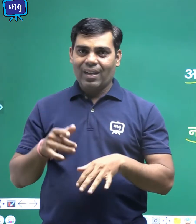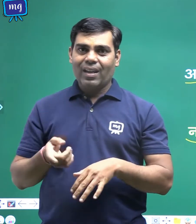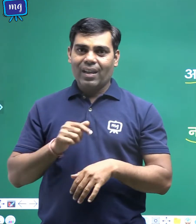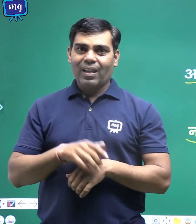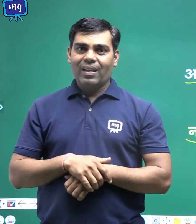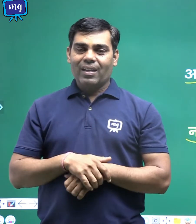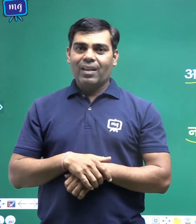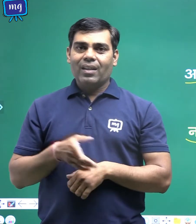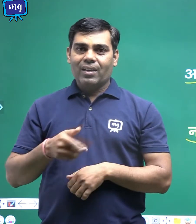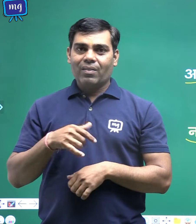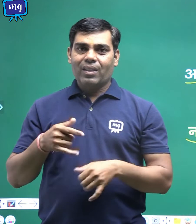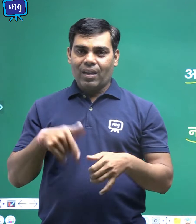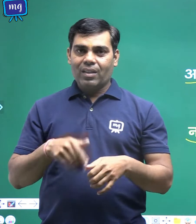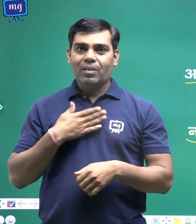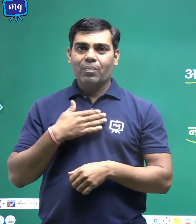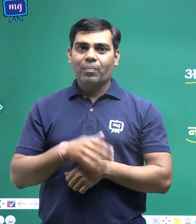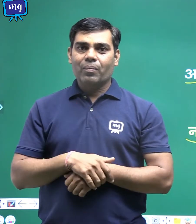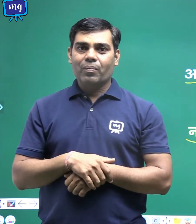निवेदिता का आज हम